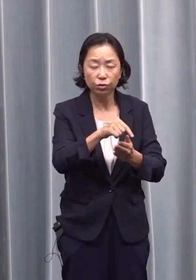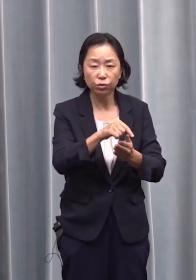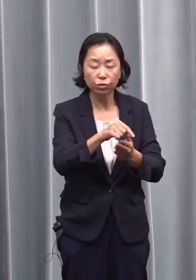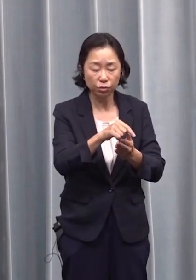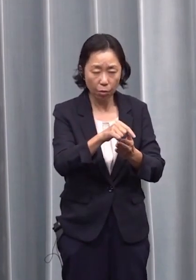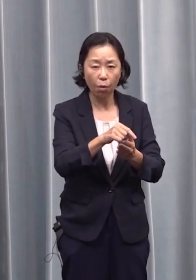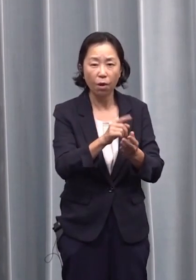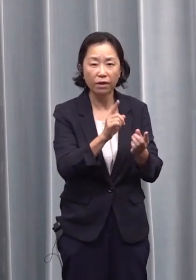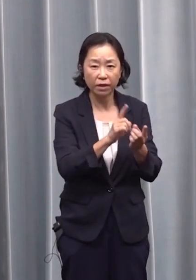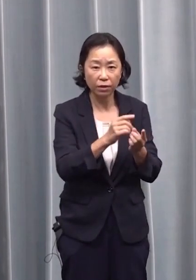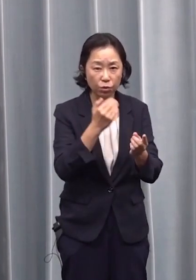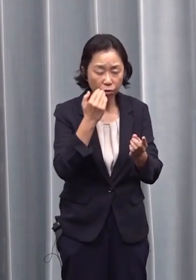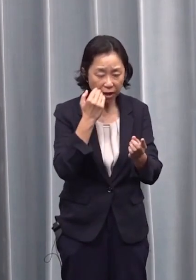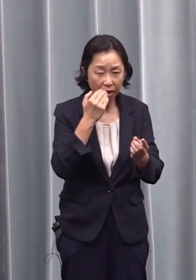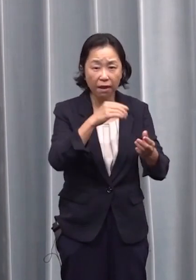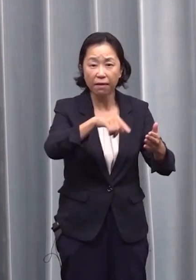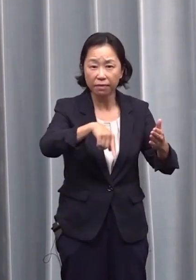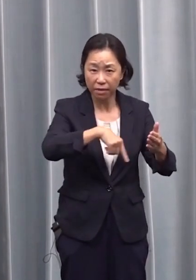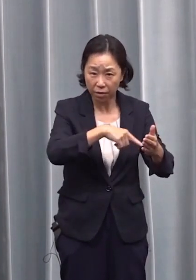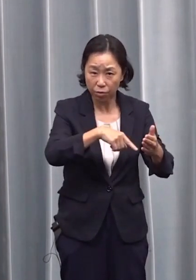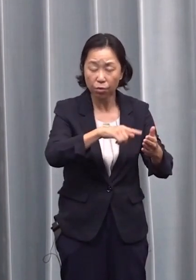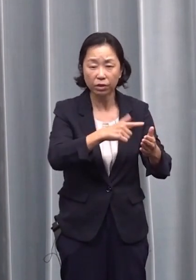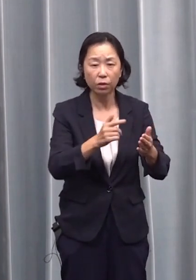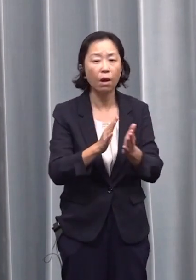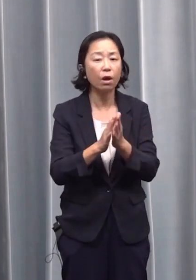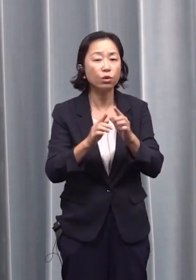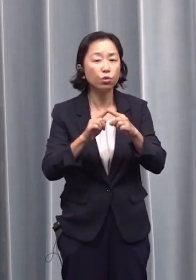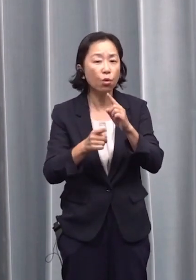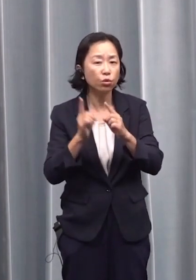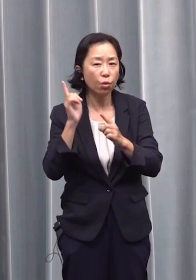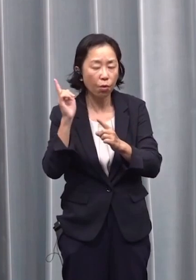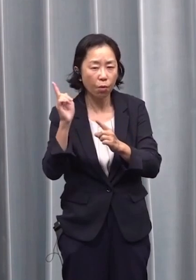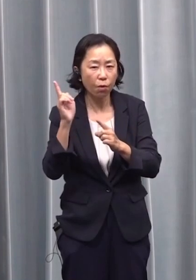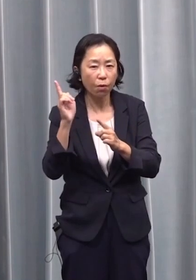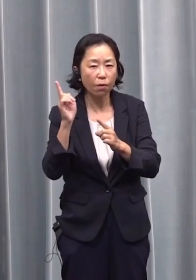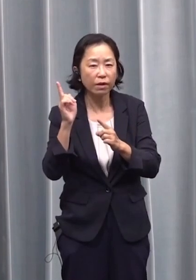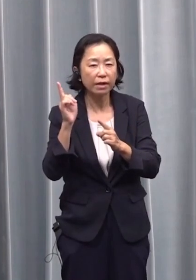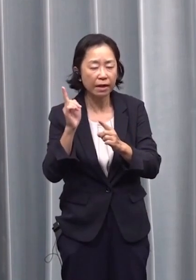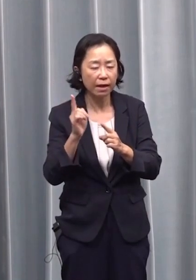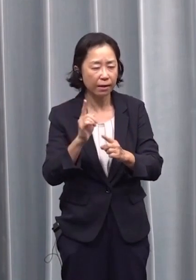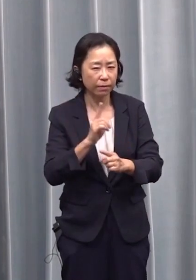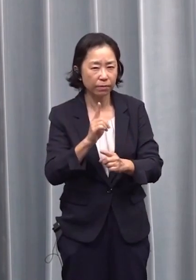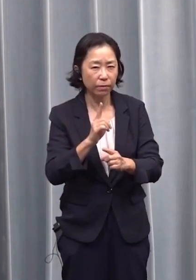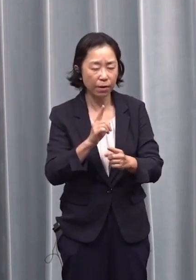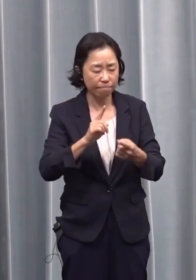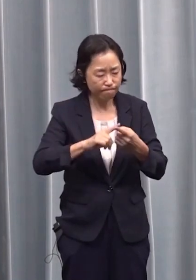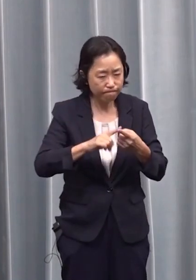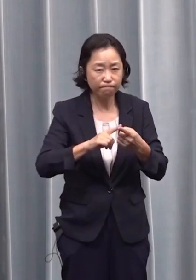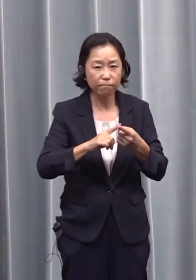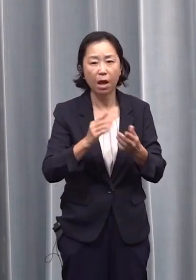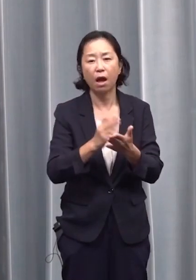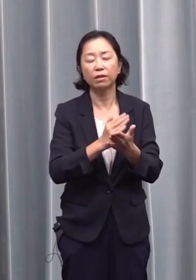象者に関しては、その省庁が適切に判断をして行うことになっております。